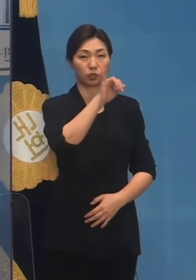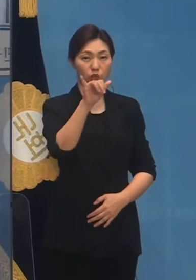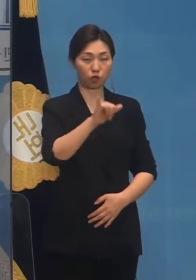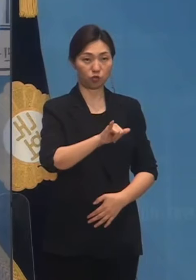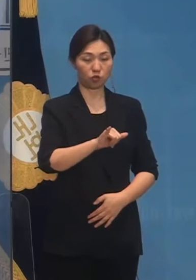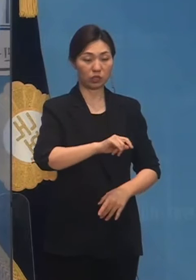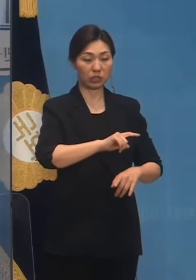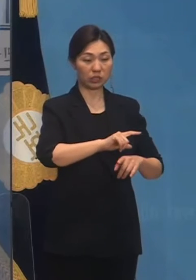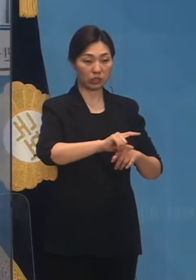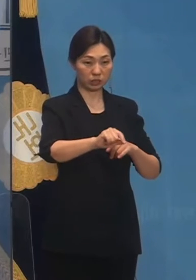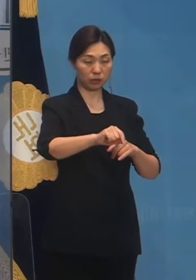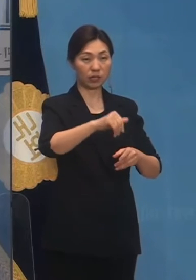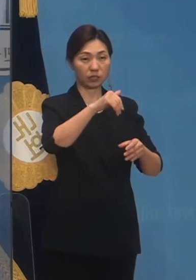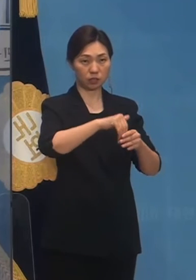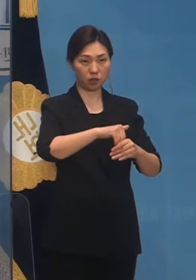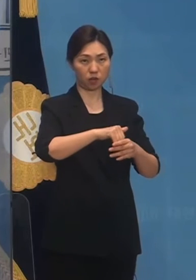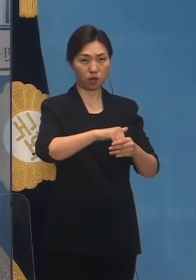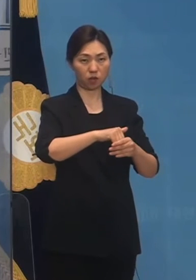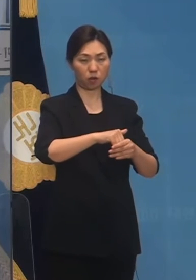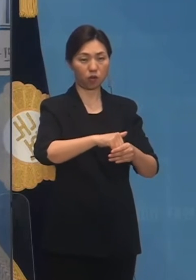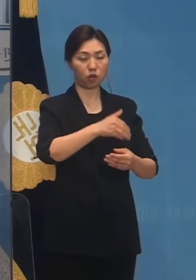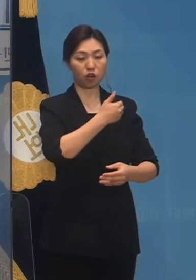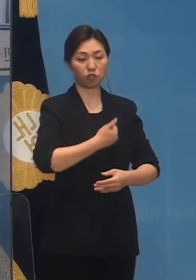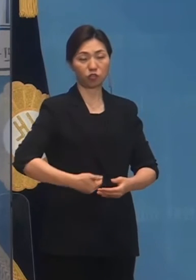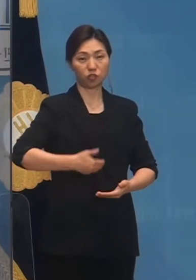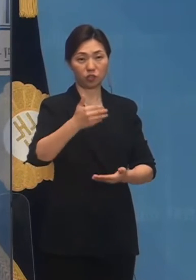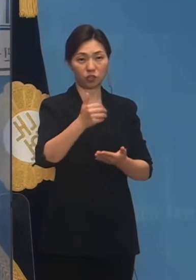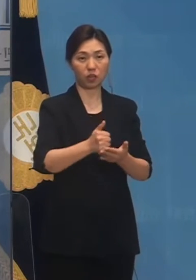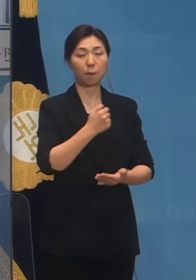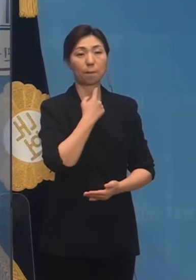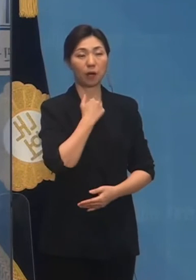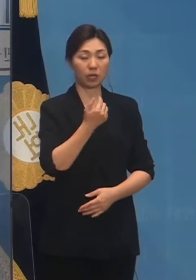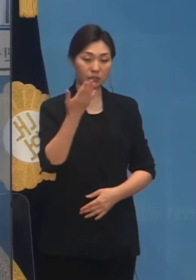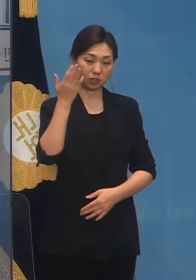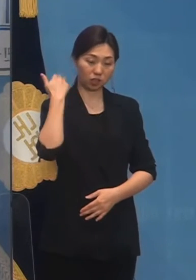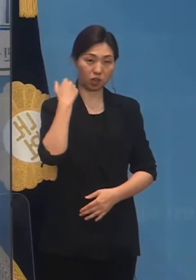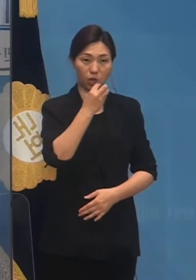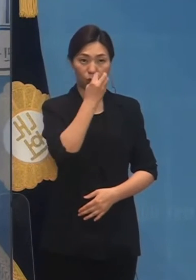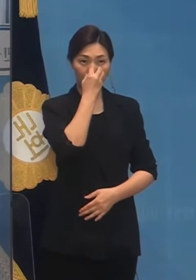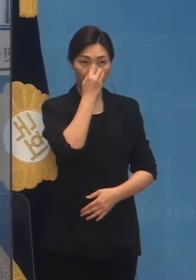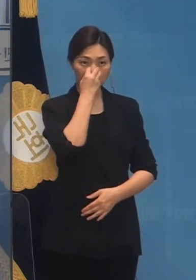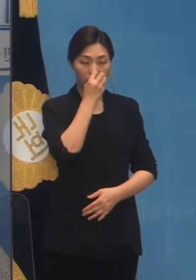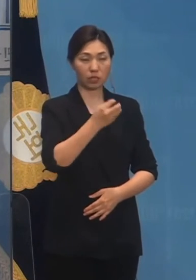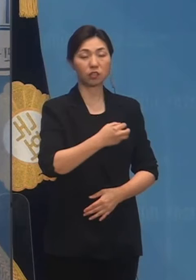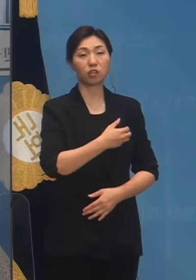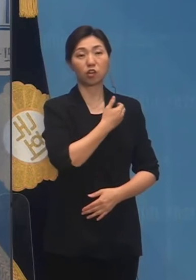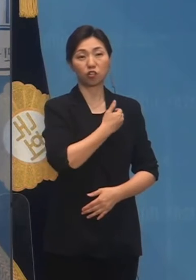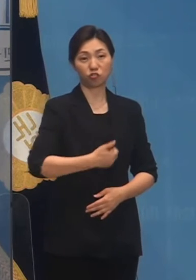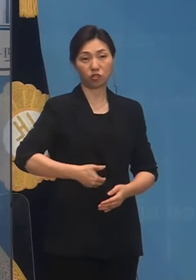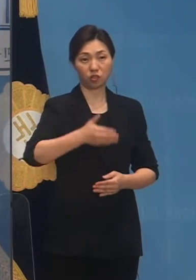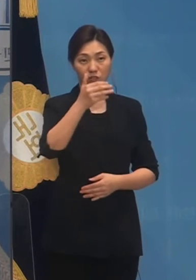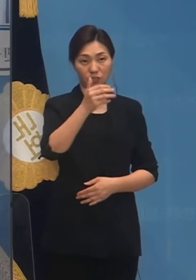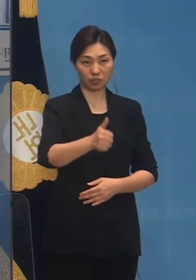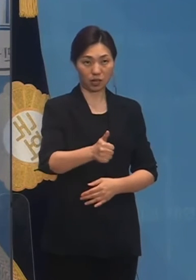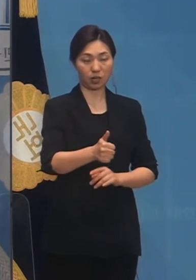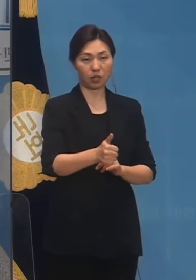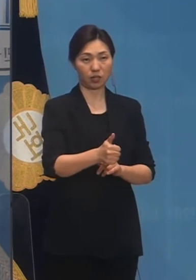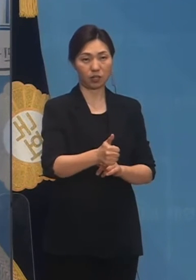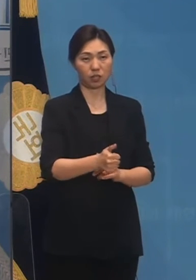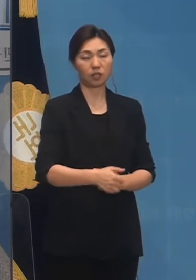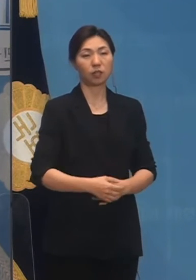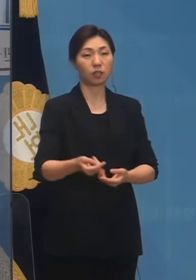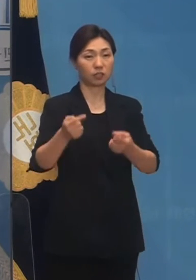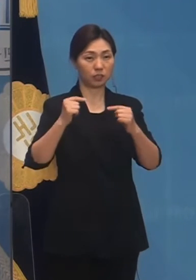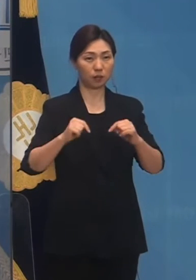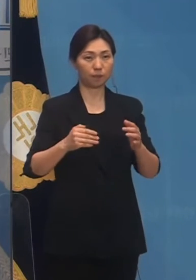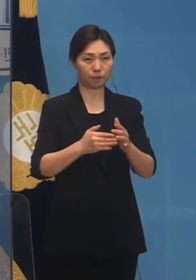시장분수 구청장 협의회장을 지낸 전 원산시장 황명선 시장 모셨습니다. 네,